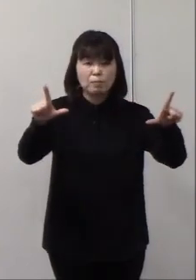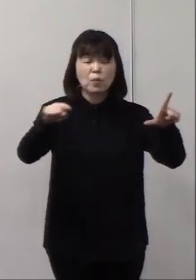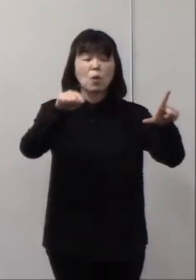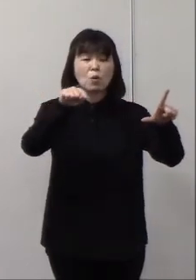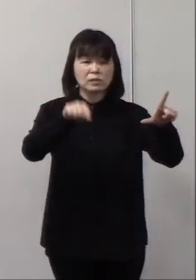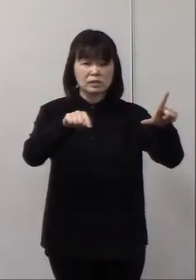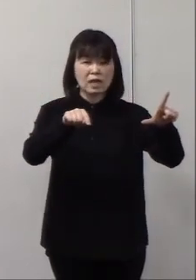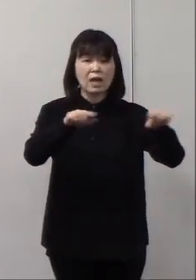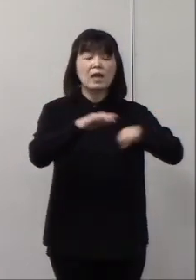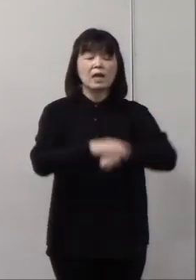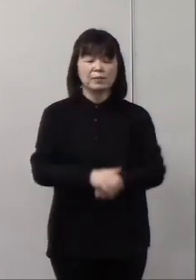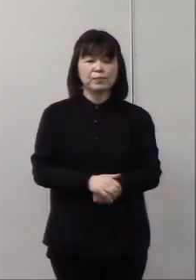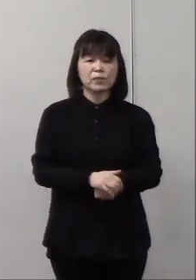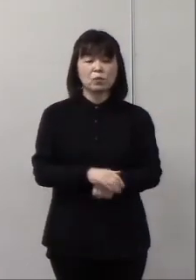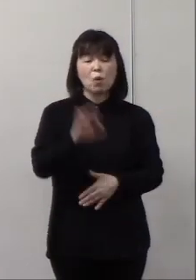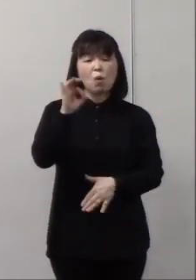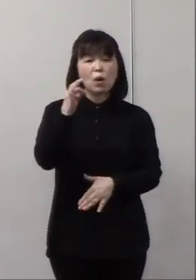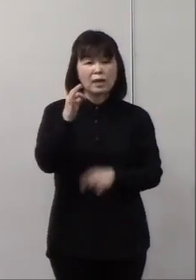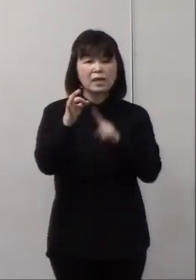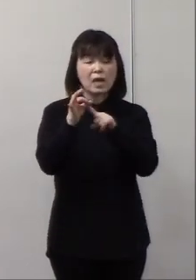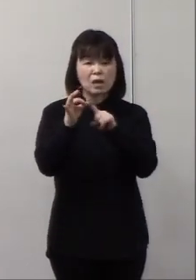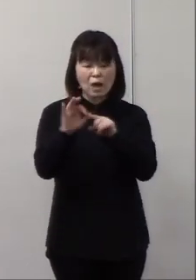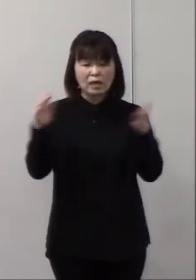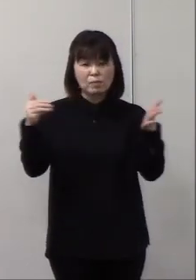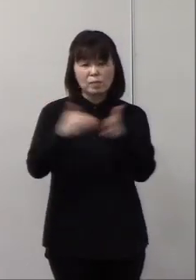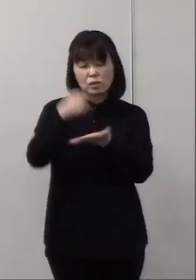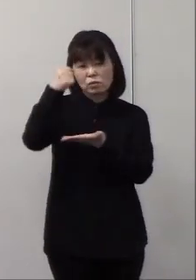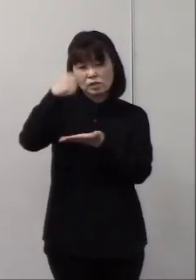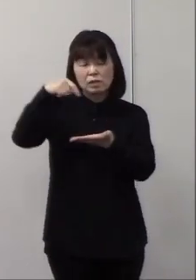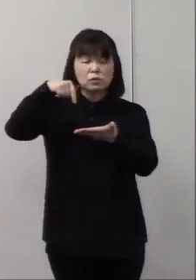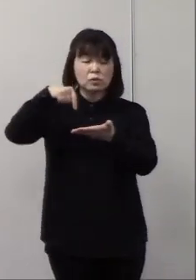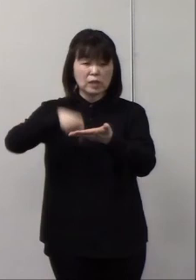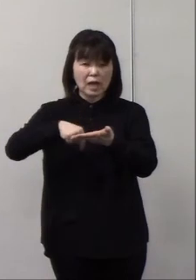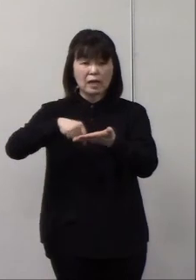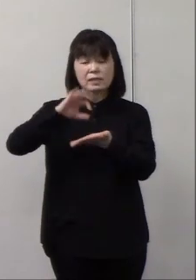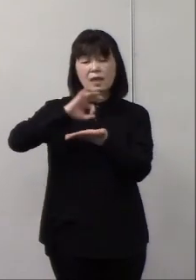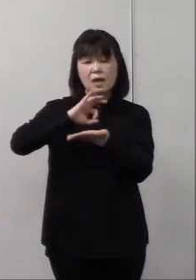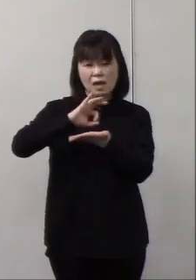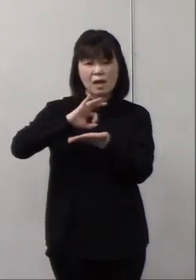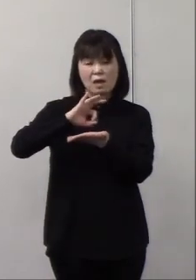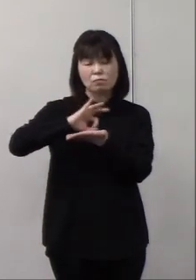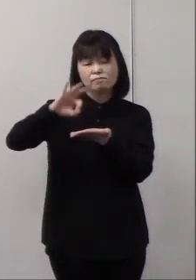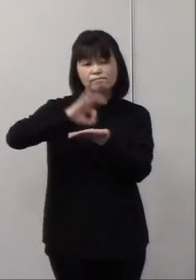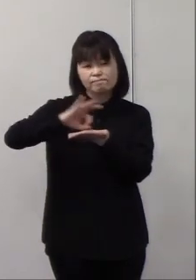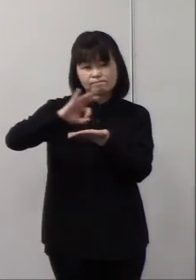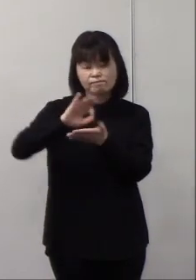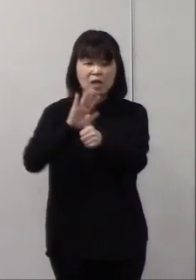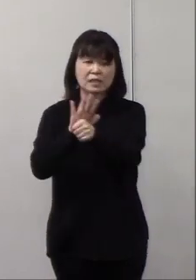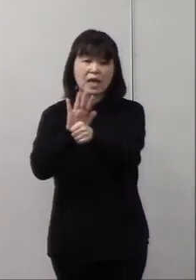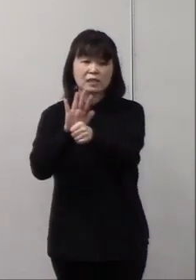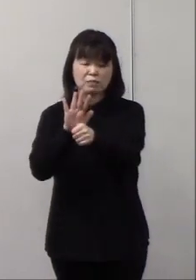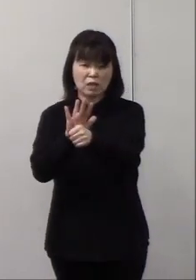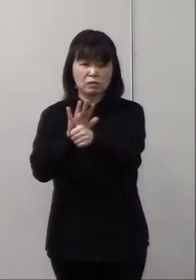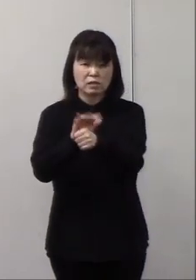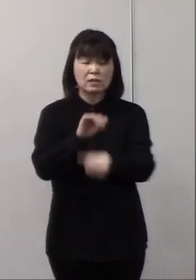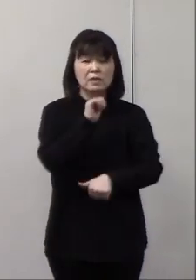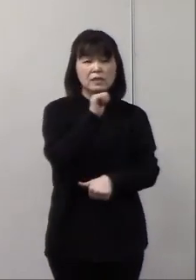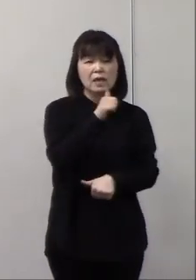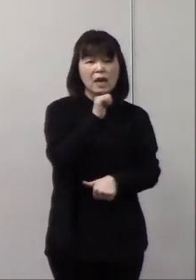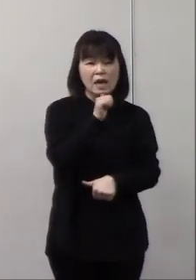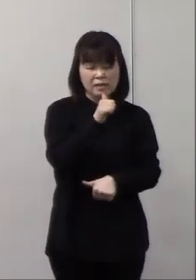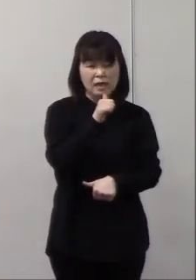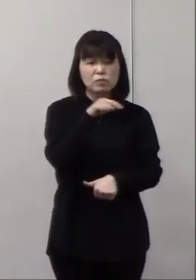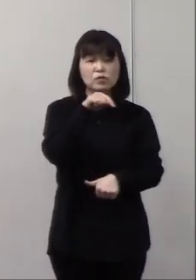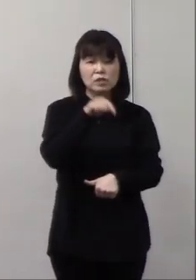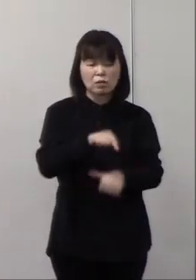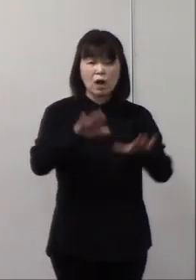知は規定予算の中でやりますと。でその不足分については今議会で、